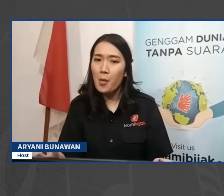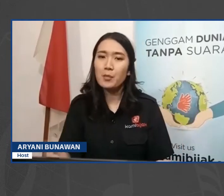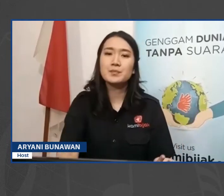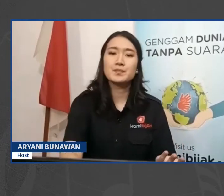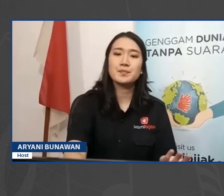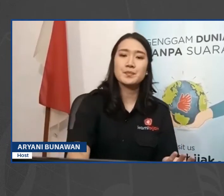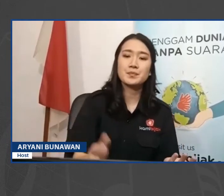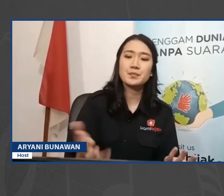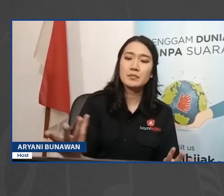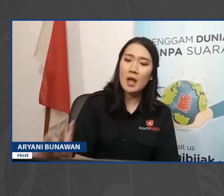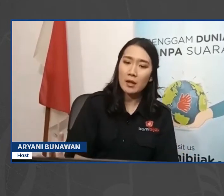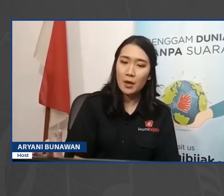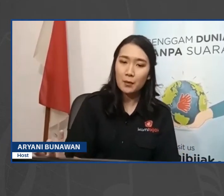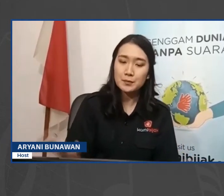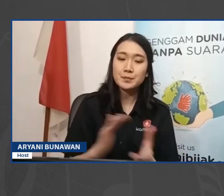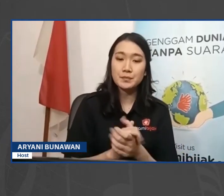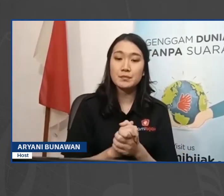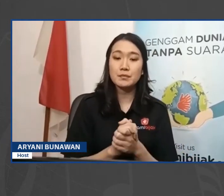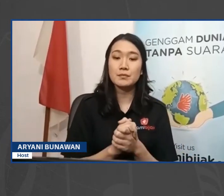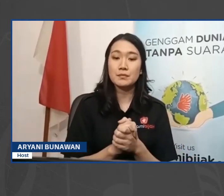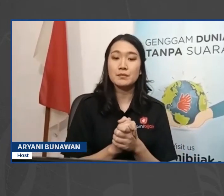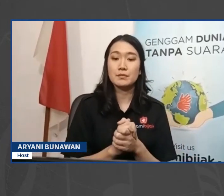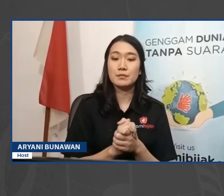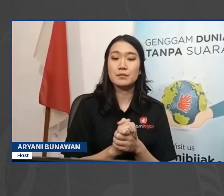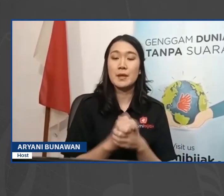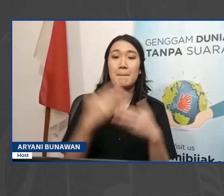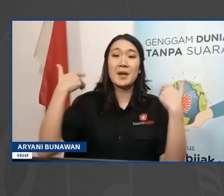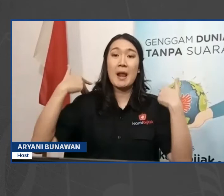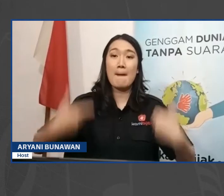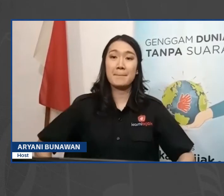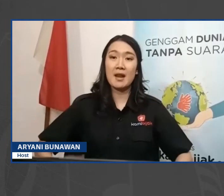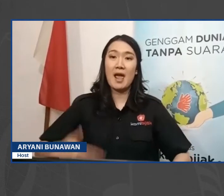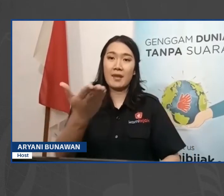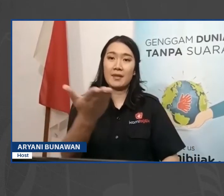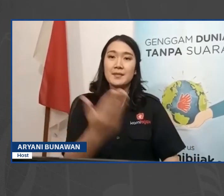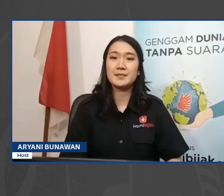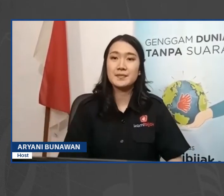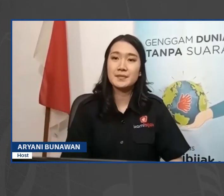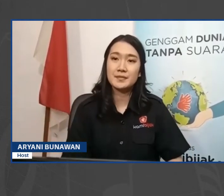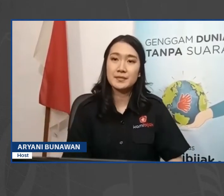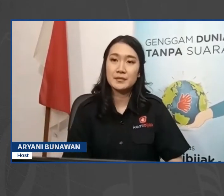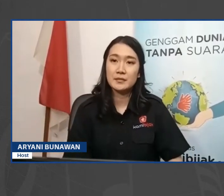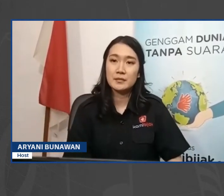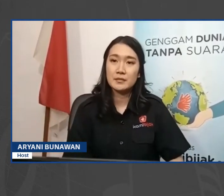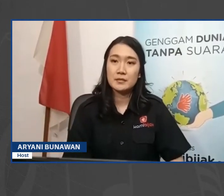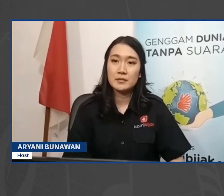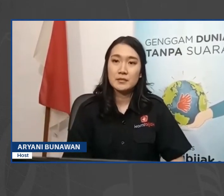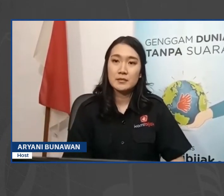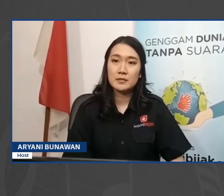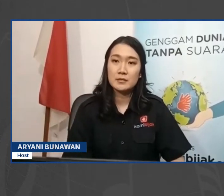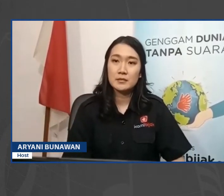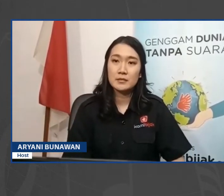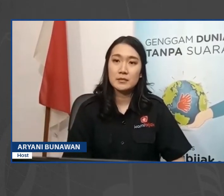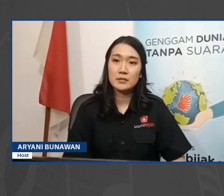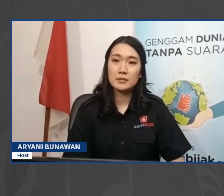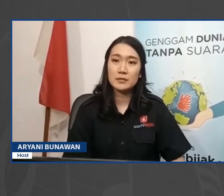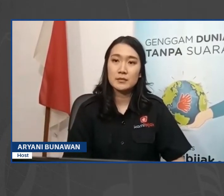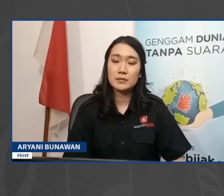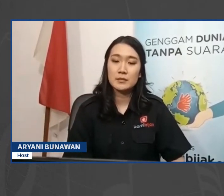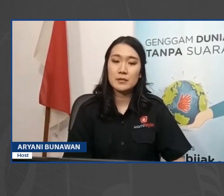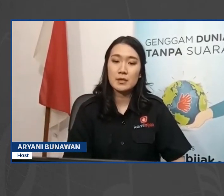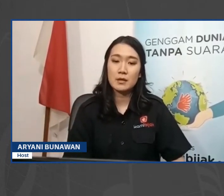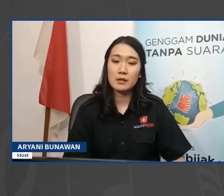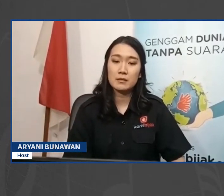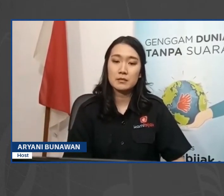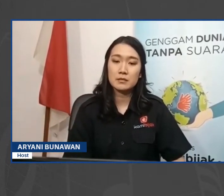penampilannya, ada nggak perbedaannya dari dulu dan yang sekarang? Aku kalau gaya sih karena kan